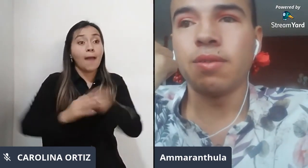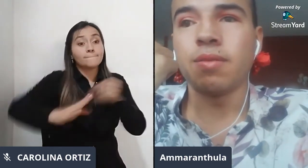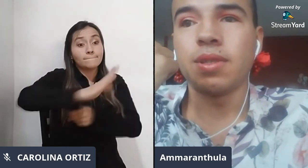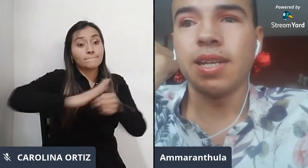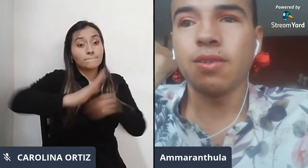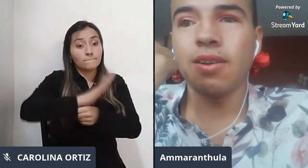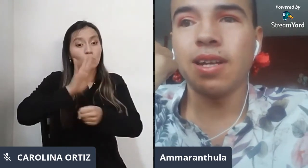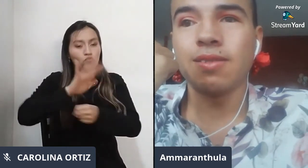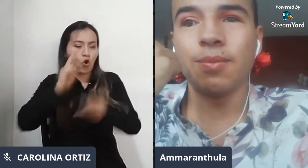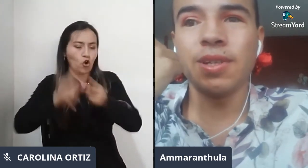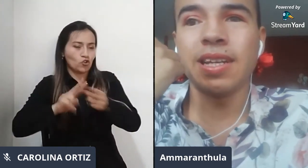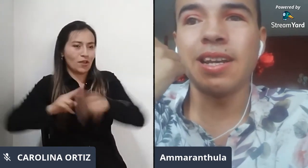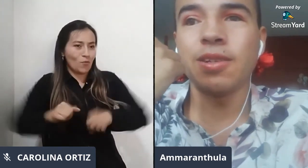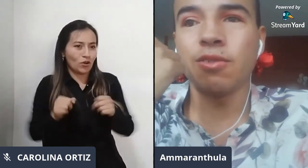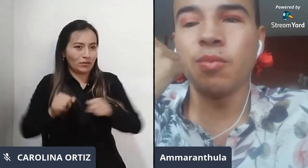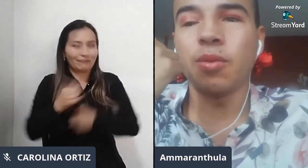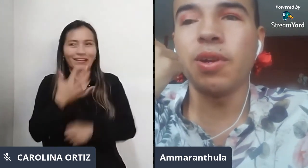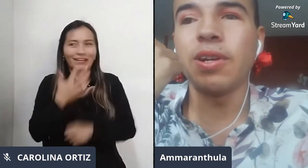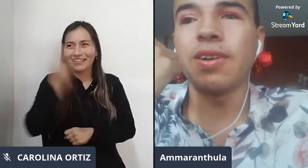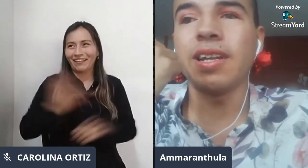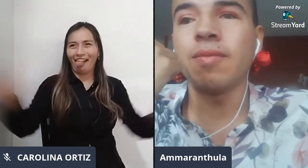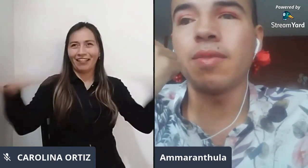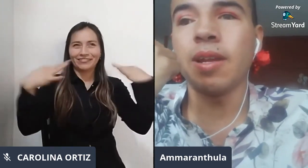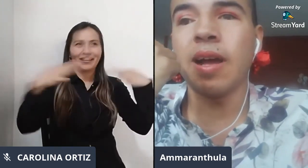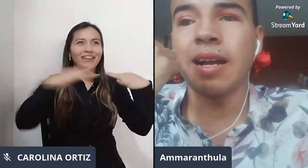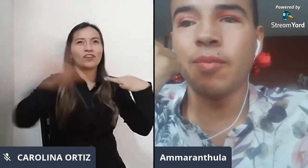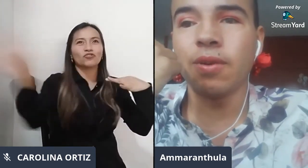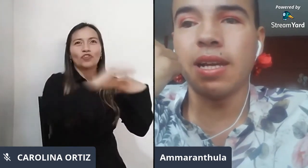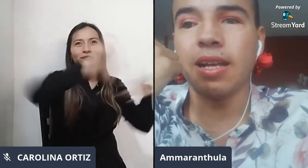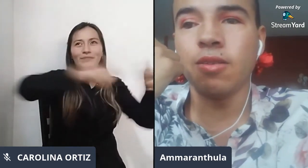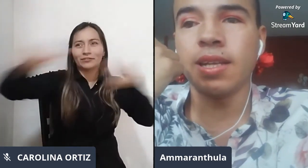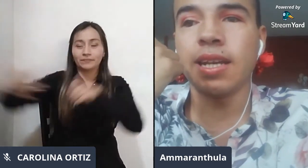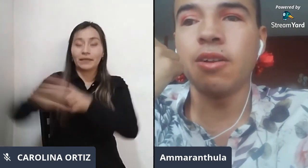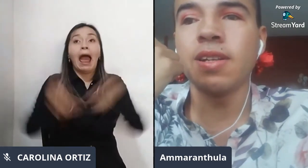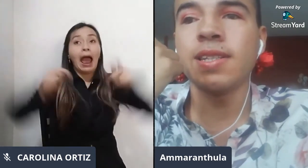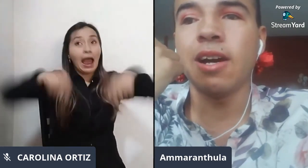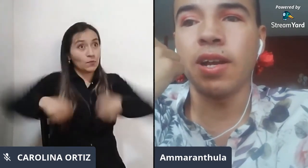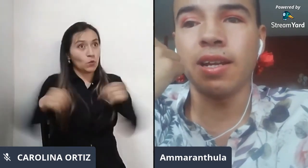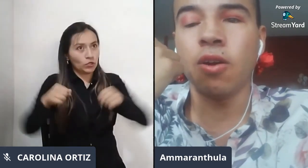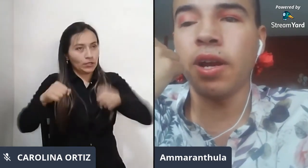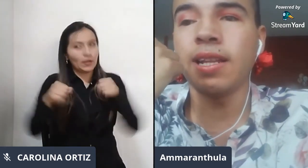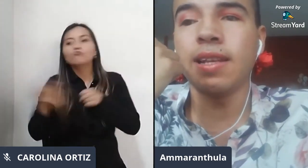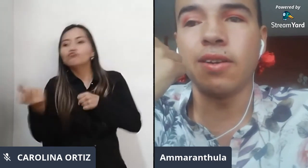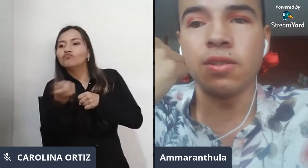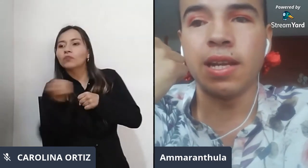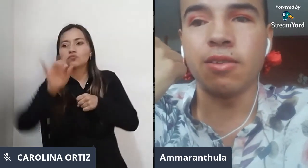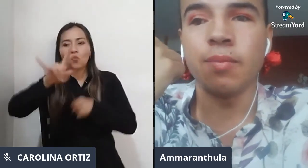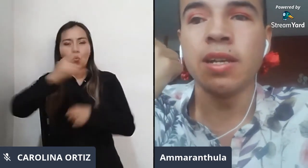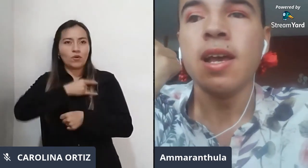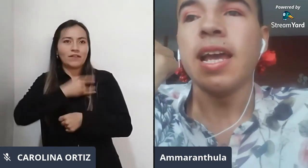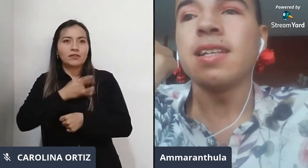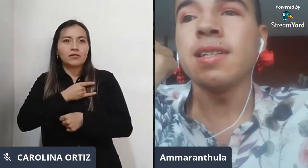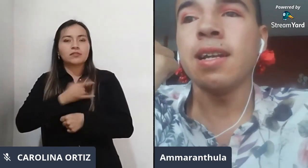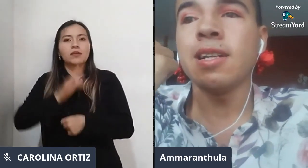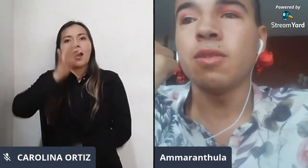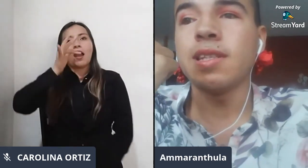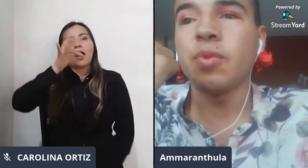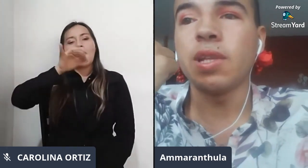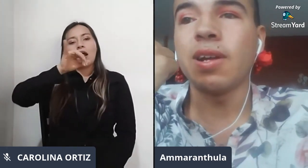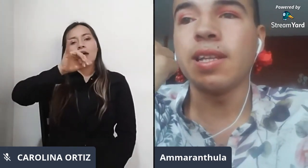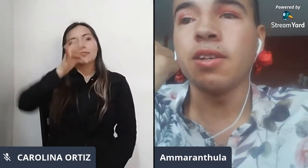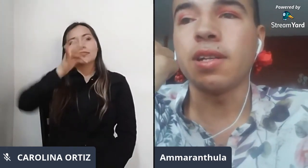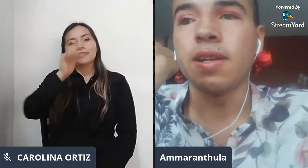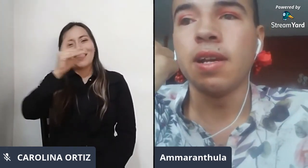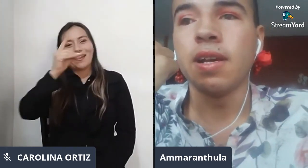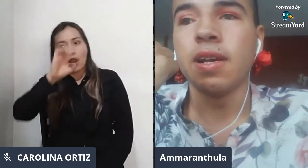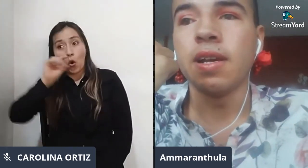bueno, cierto que ahora esto por internet lo oye todo el mundo, pero bueno, acá en Bogotá, donde queda la Universidad Jorge Tadeo Lozano y demás, esas eran las